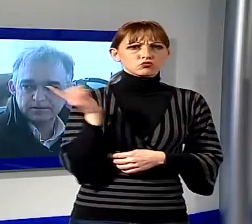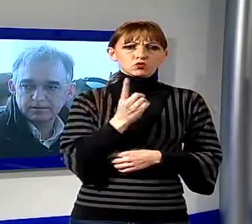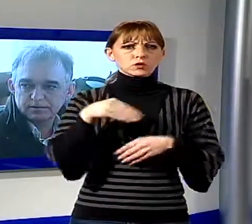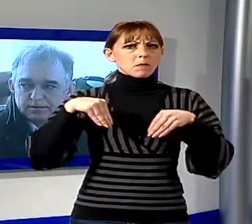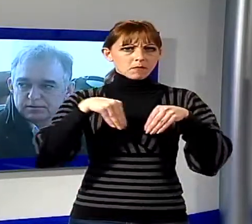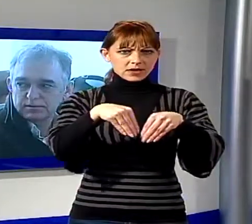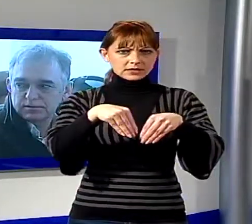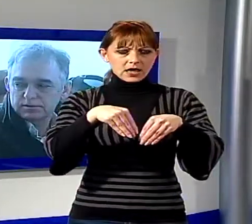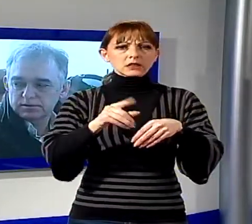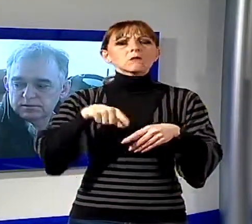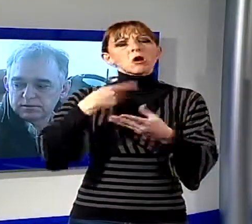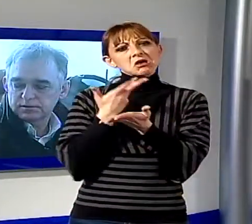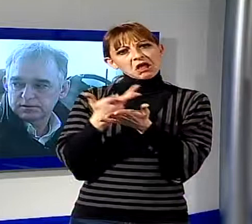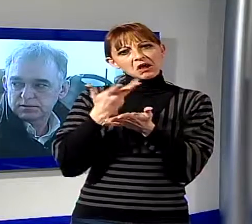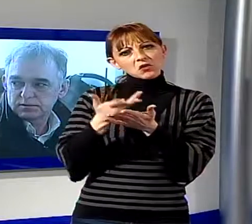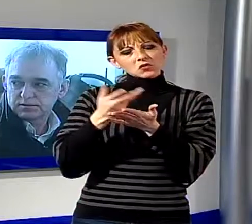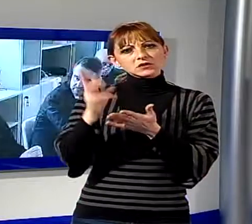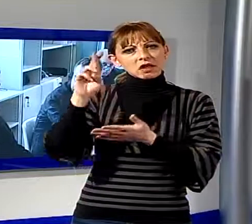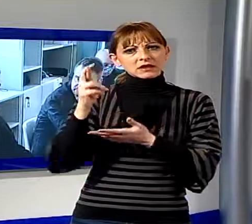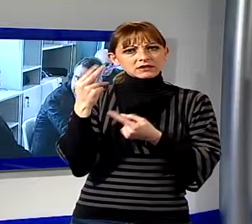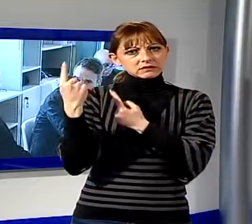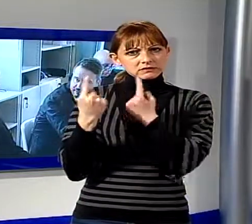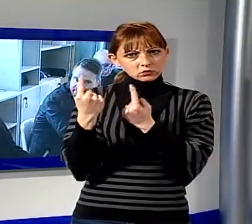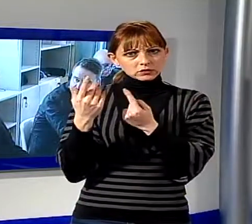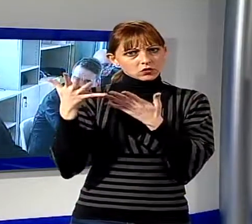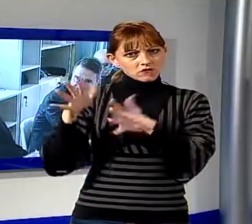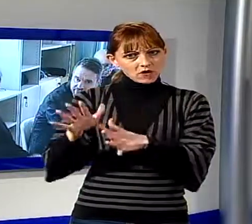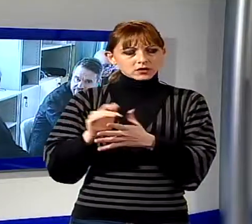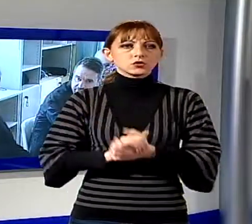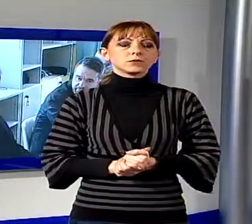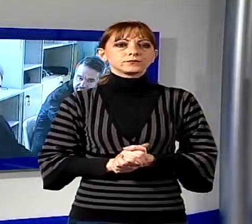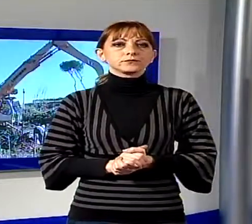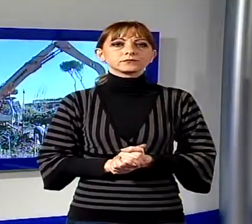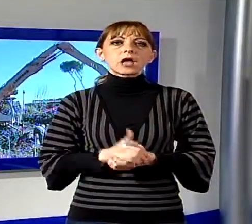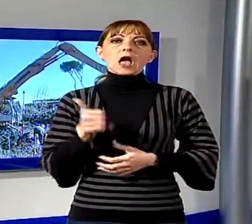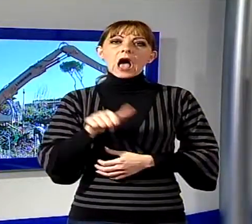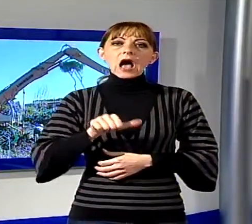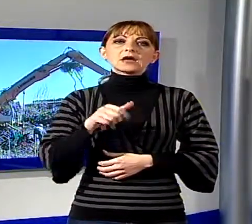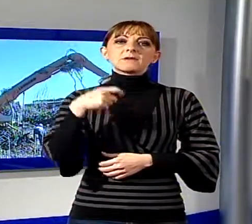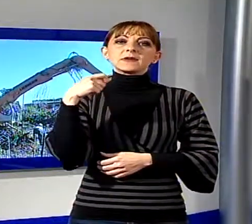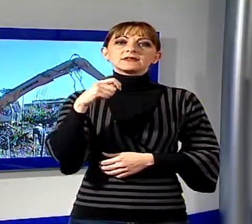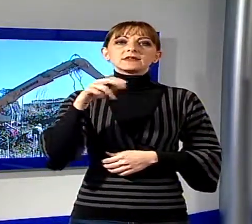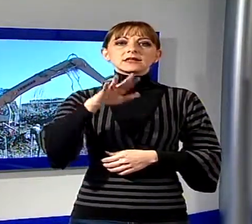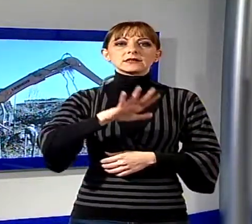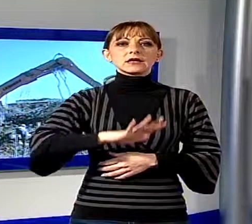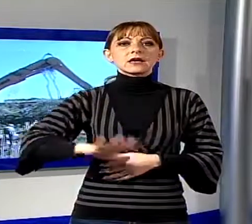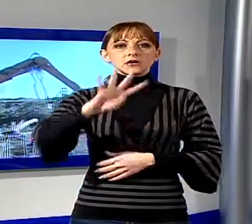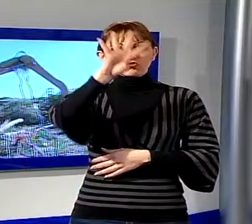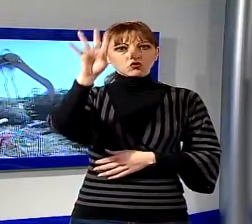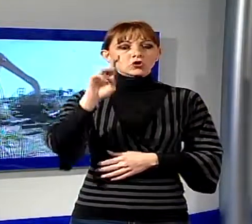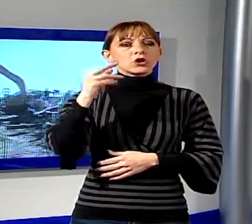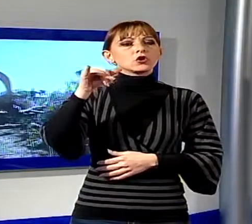governatore della Toscana Rossi aveva chiesto lo stato di calamità naturale. Al momento non c'è una risposta, ma, ci ha spiegato